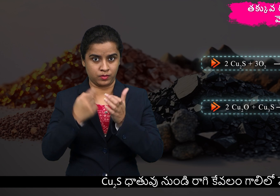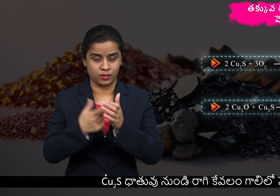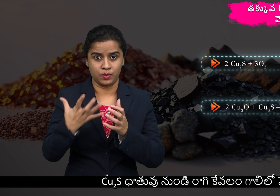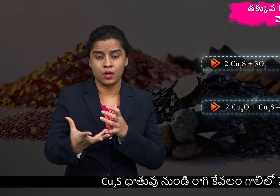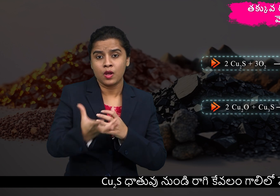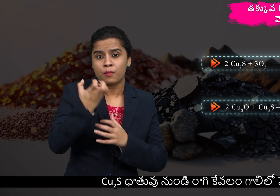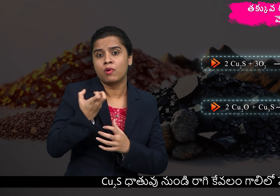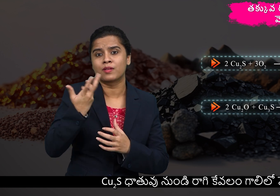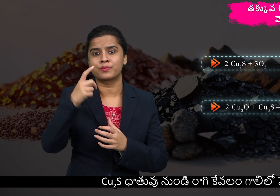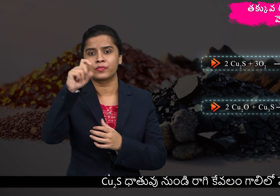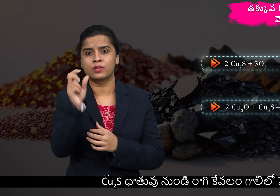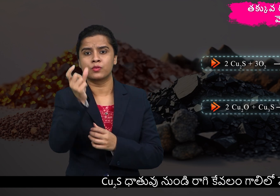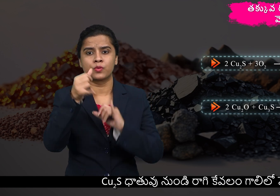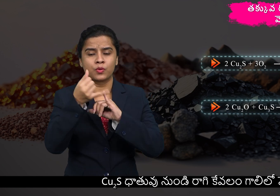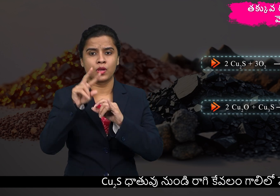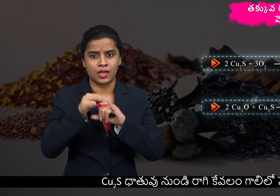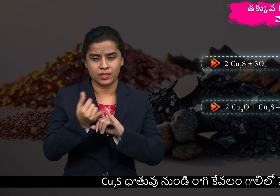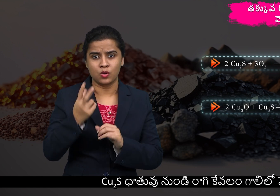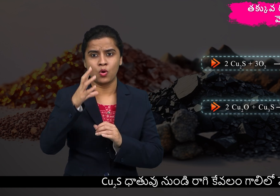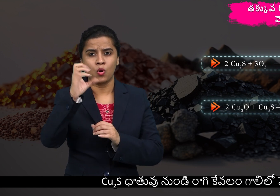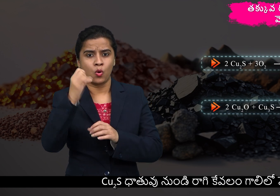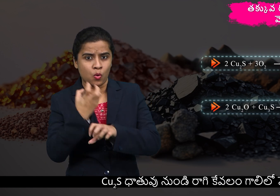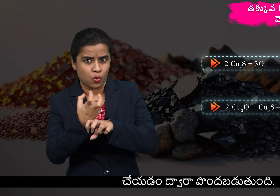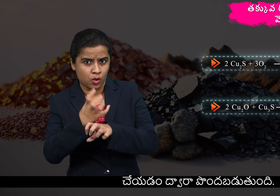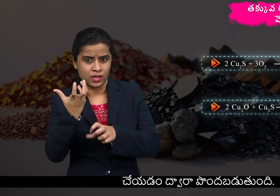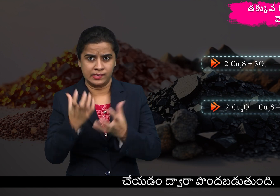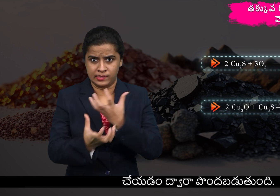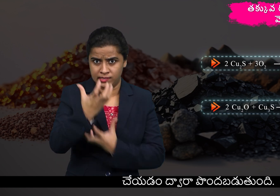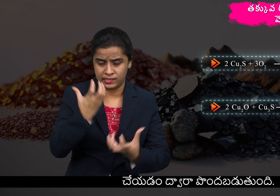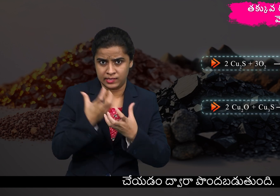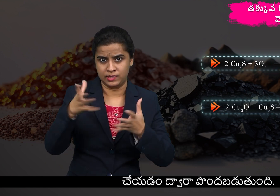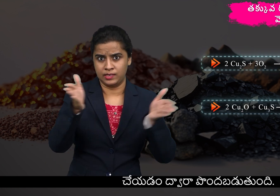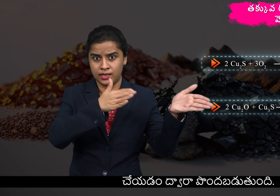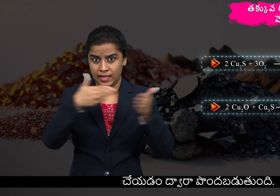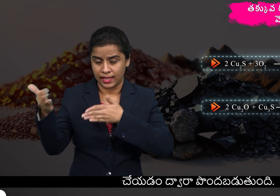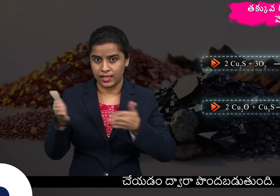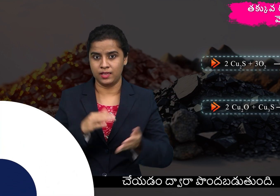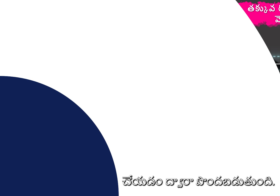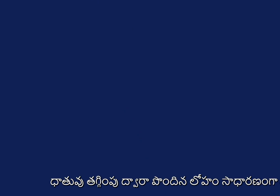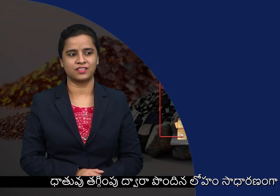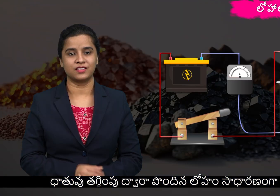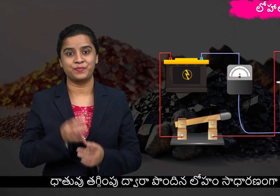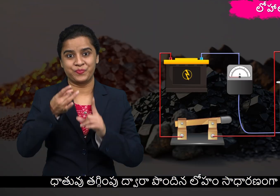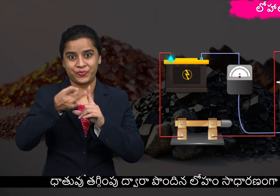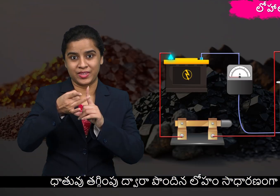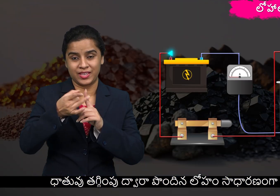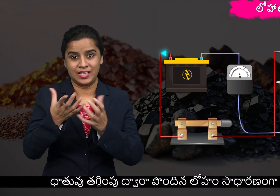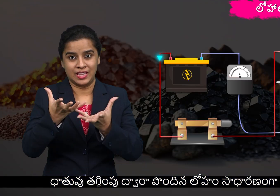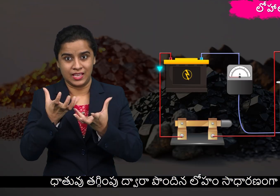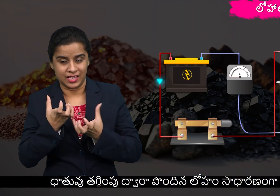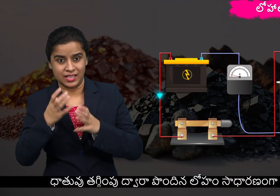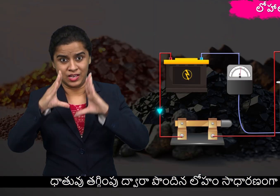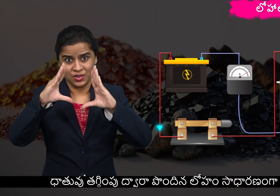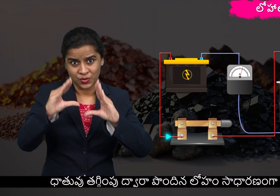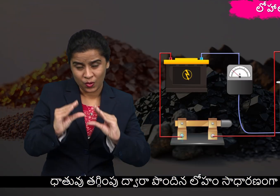Cu2s ధాతువు నుండి రాగి కేవలం గాలిలో వేడి చేయడం ద్వారా పొందబడుతుంది. ధాతువు తగ్గింపు